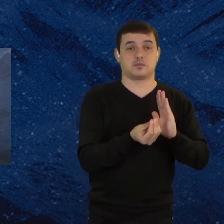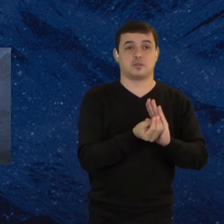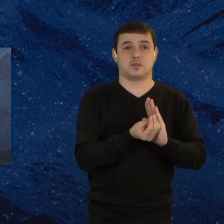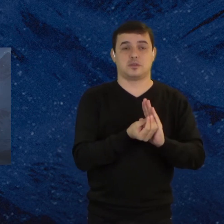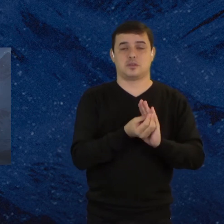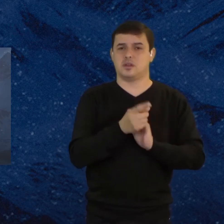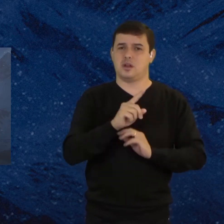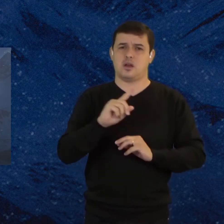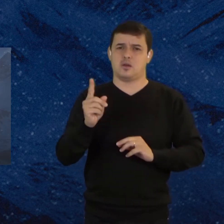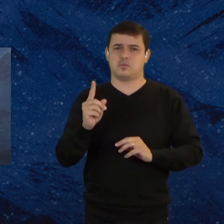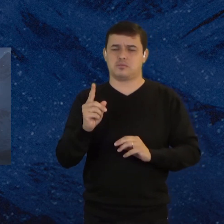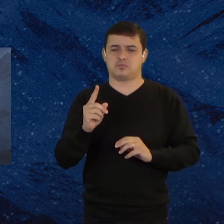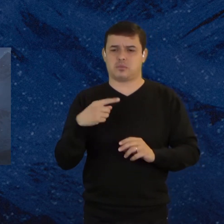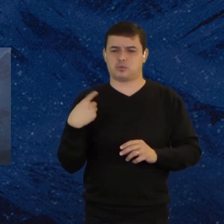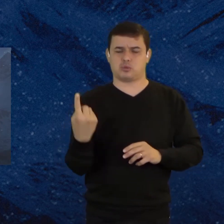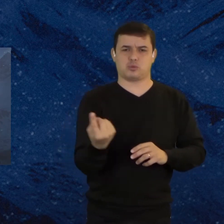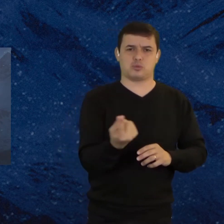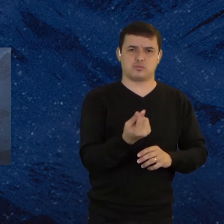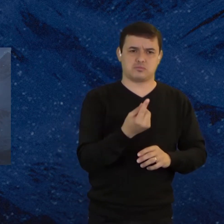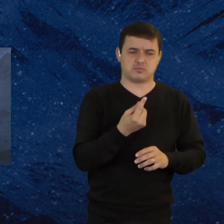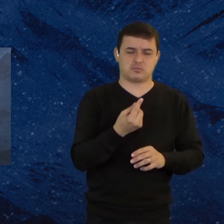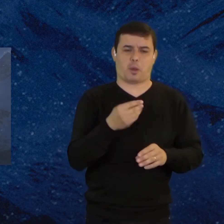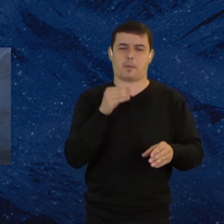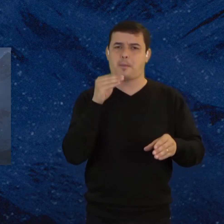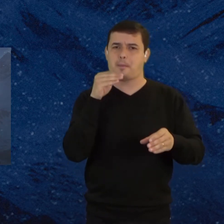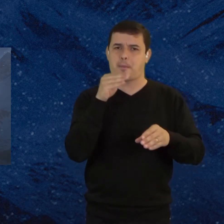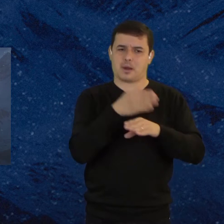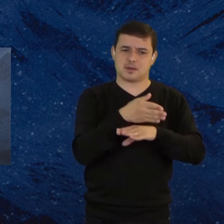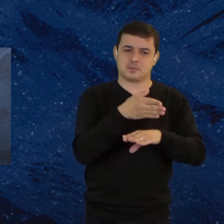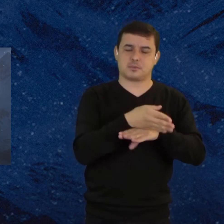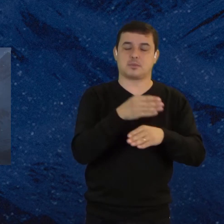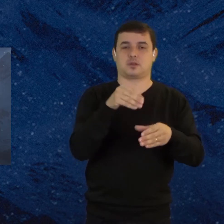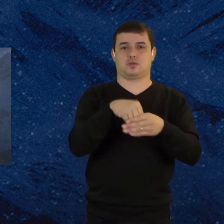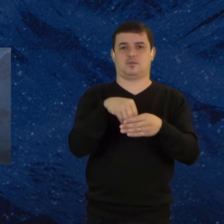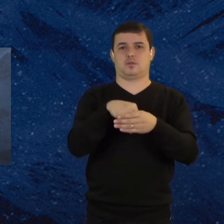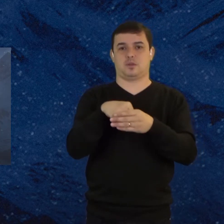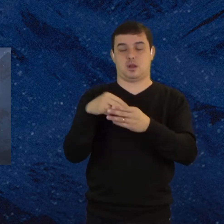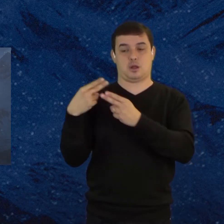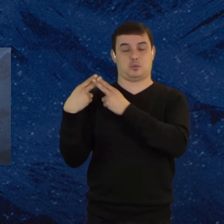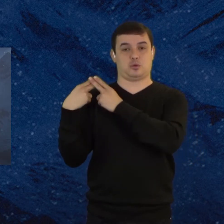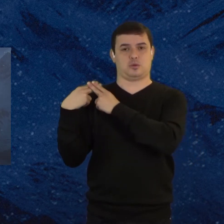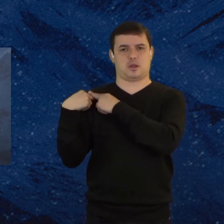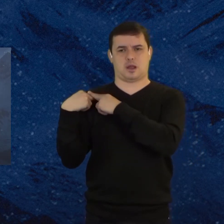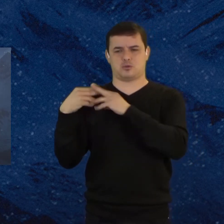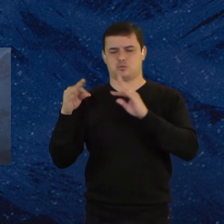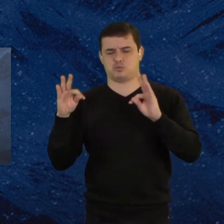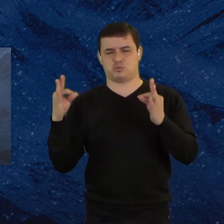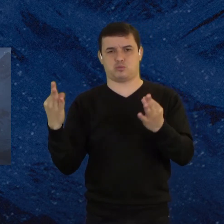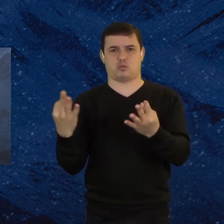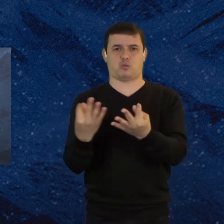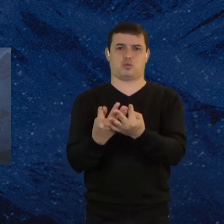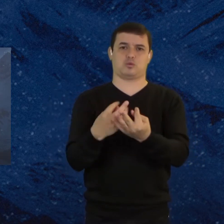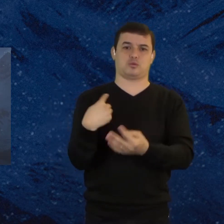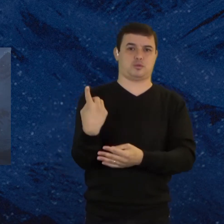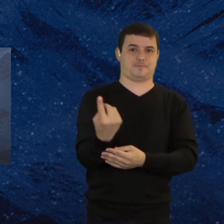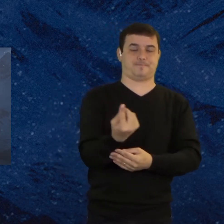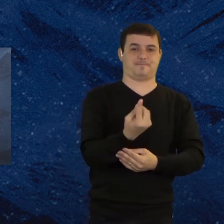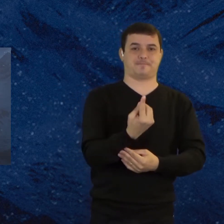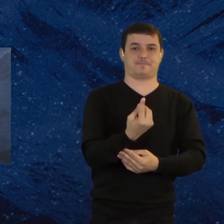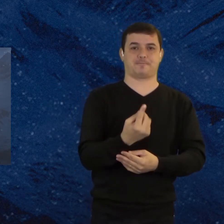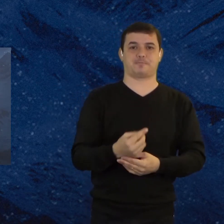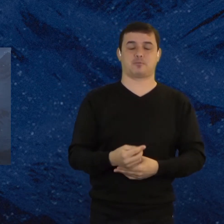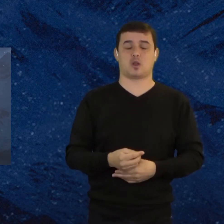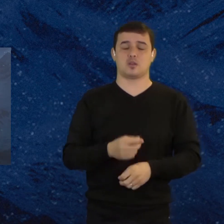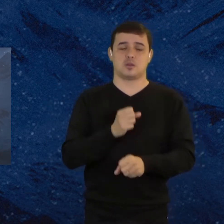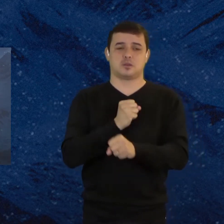Não. Esse assunto aí, esse encargo aí, essa responsabilidade é de todos nós. E nós esperamos,